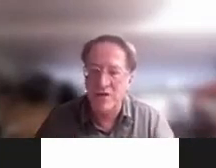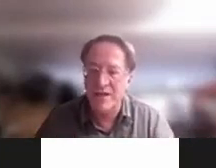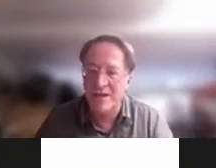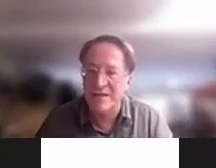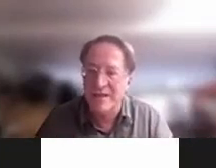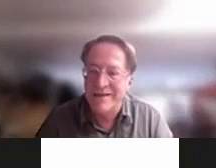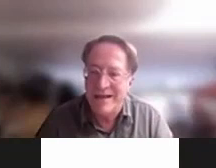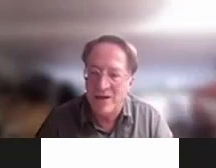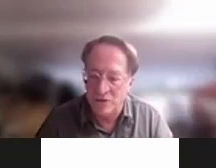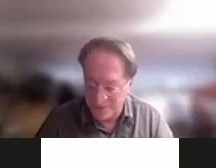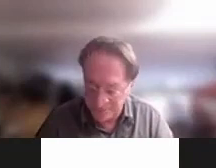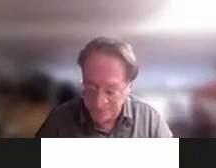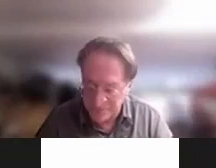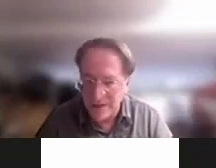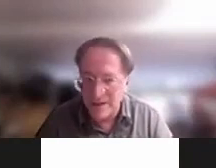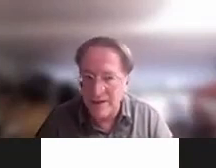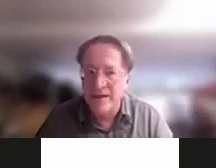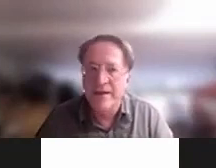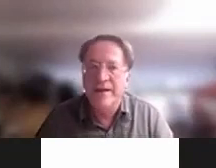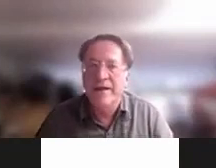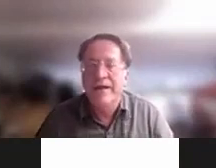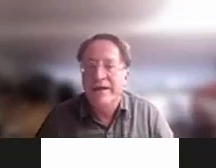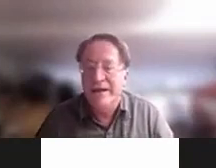diferentes modalidades de inclusión.